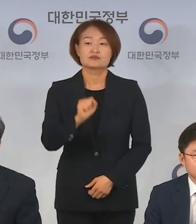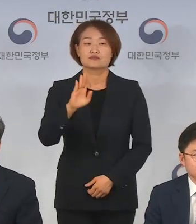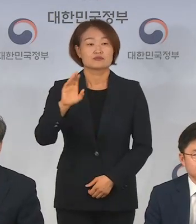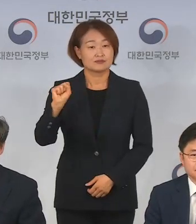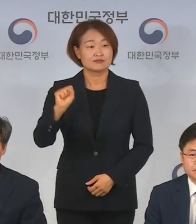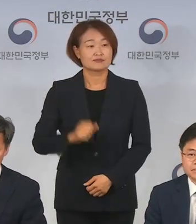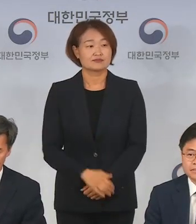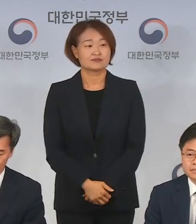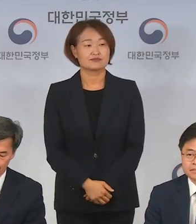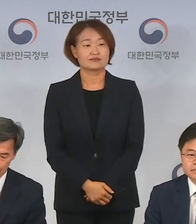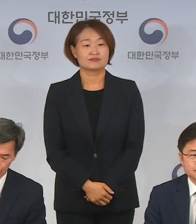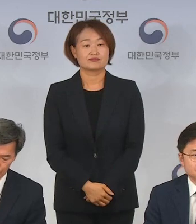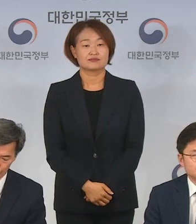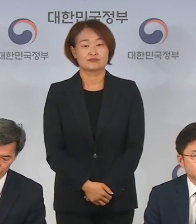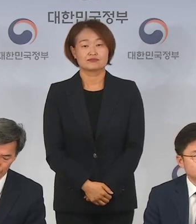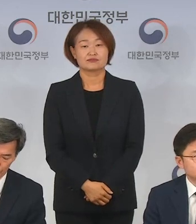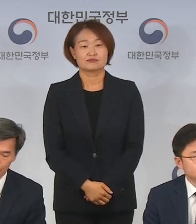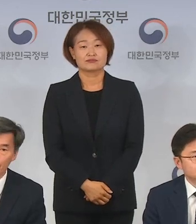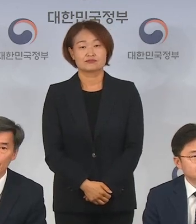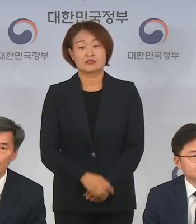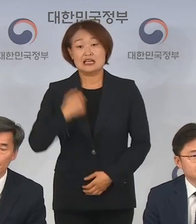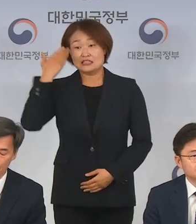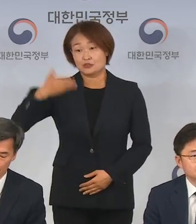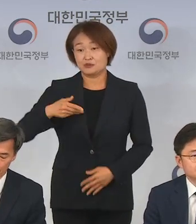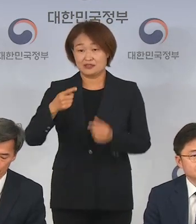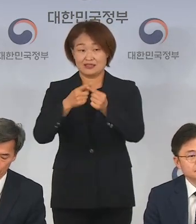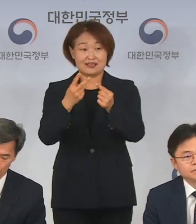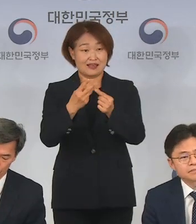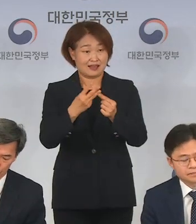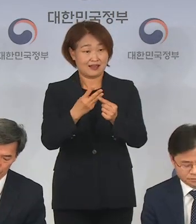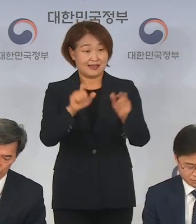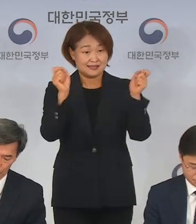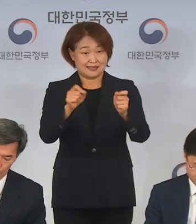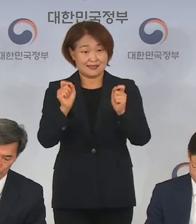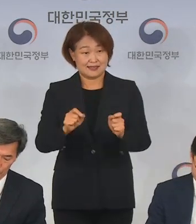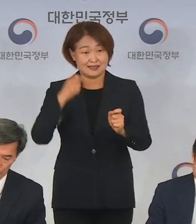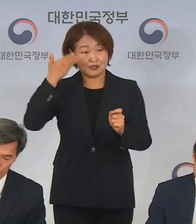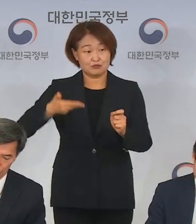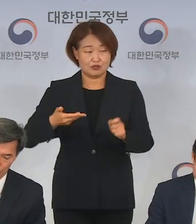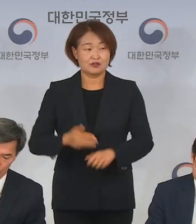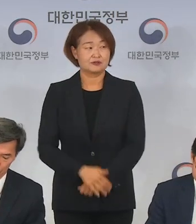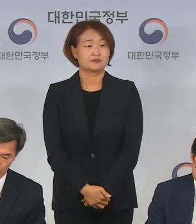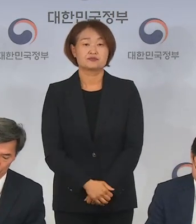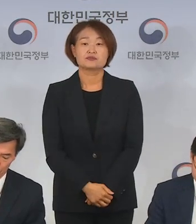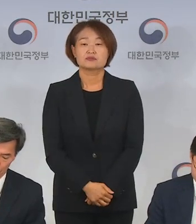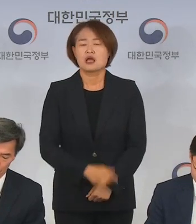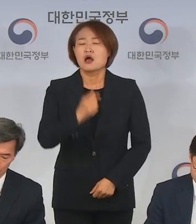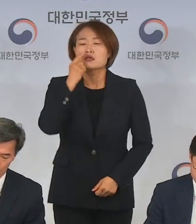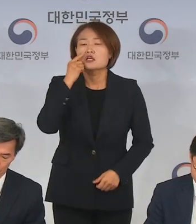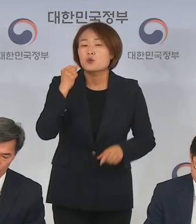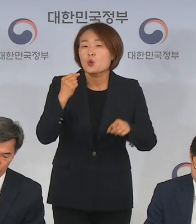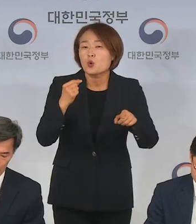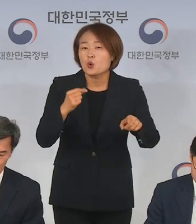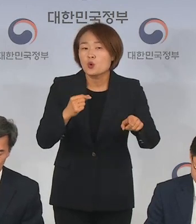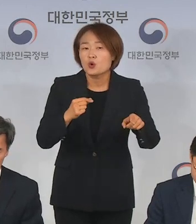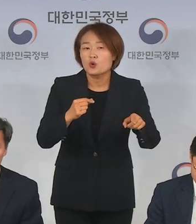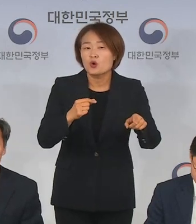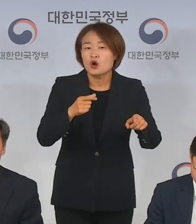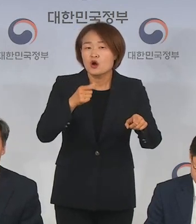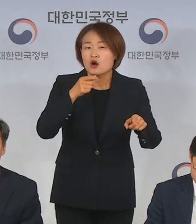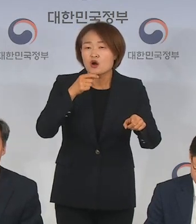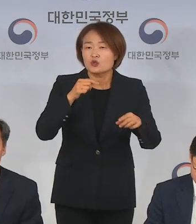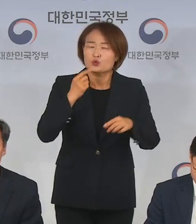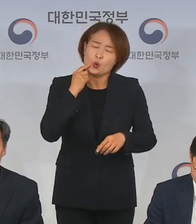네, SBS 홍용재 기자입니다. 질문이 총 세 가지인데 짧게 짧게 하나씩 질문 올리겠습니다. 그 일본이 방사능 피폭 우려